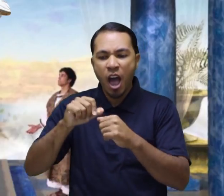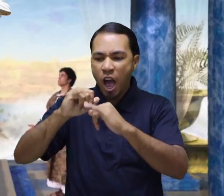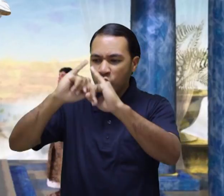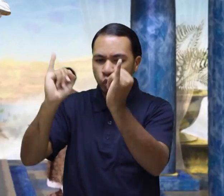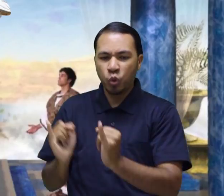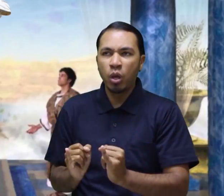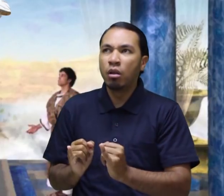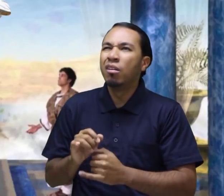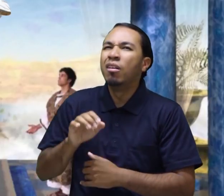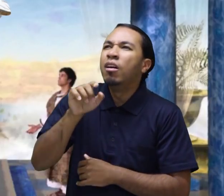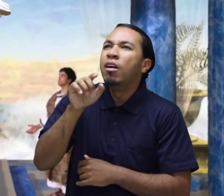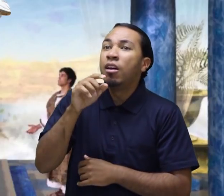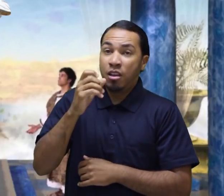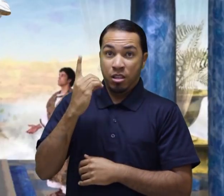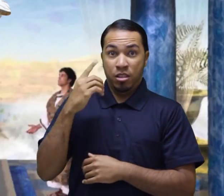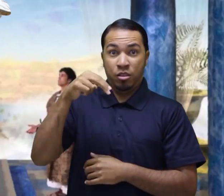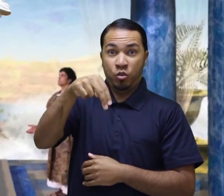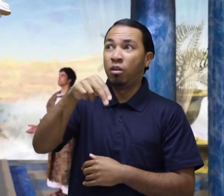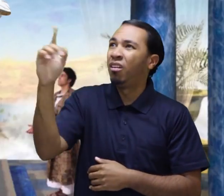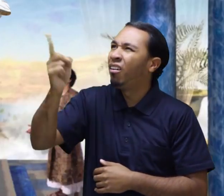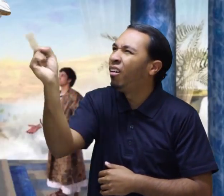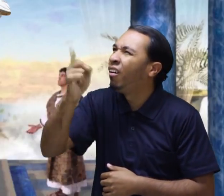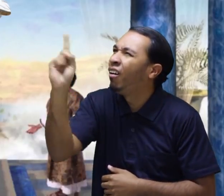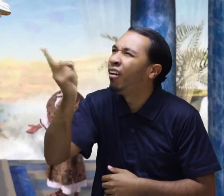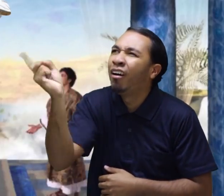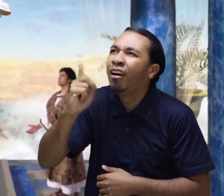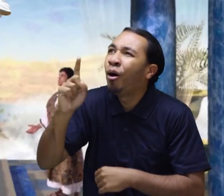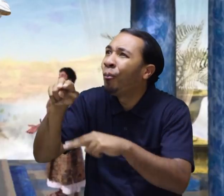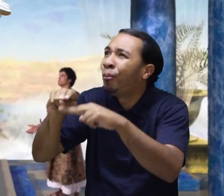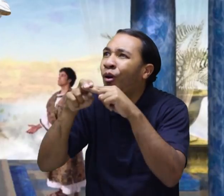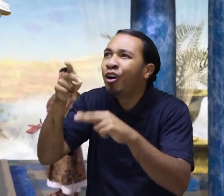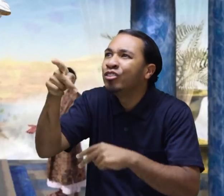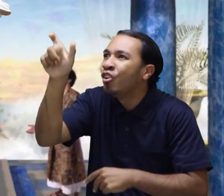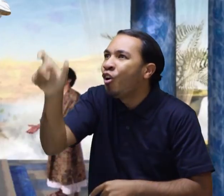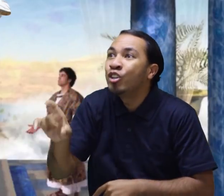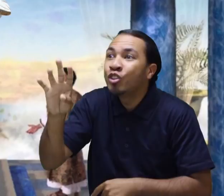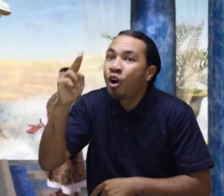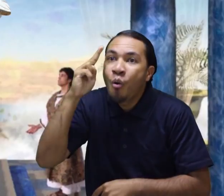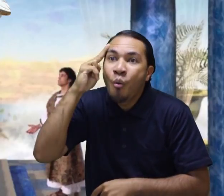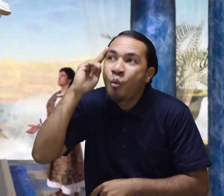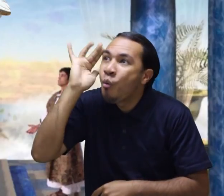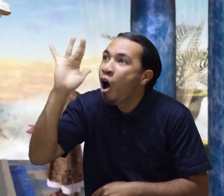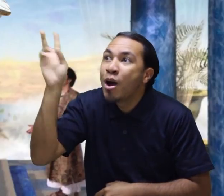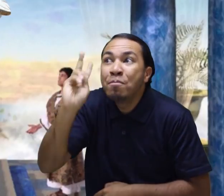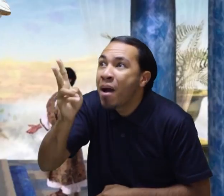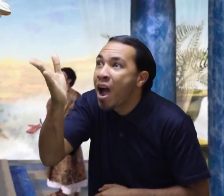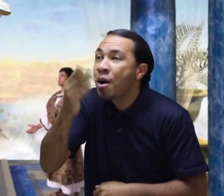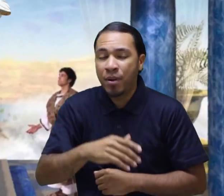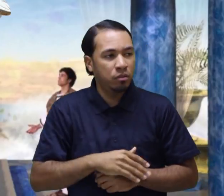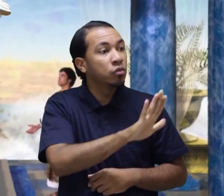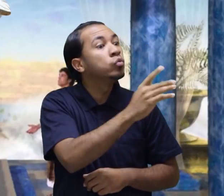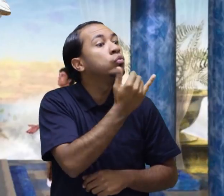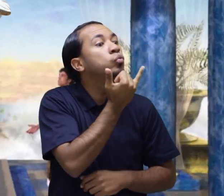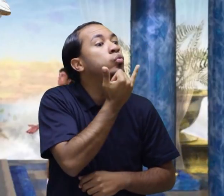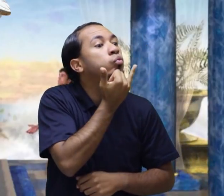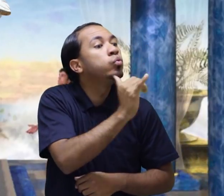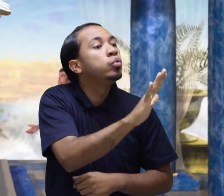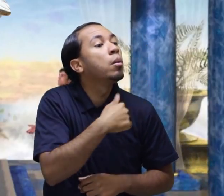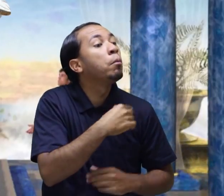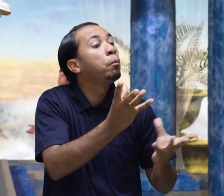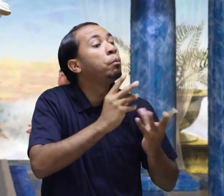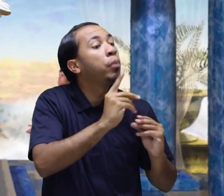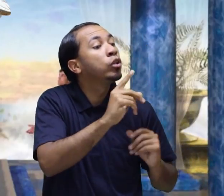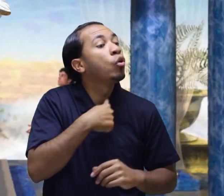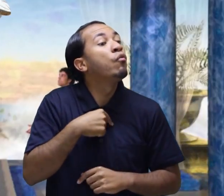decidiu fazer uma estátua parecida com a do seu sonho. Daniel insistiu para que o rei não confundisse